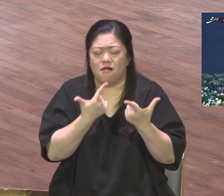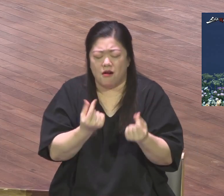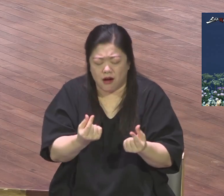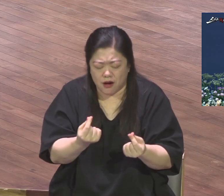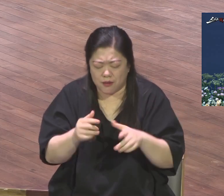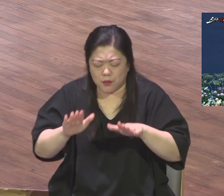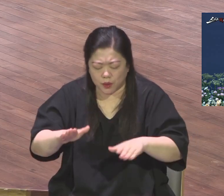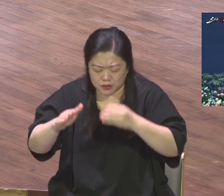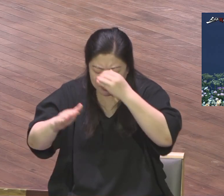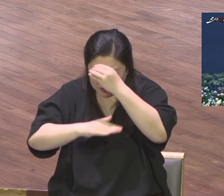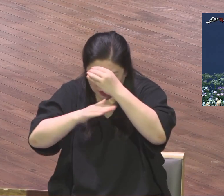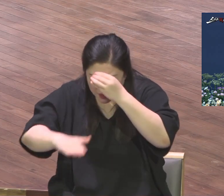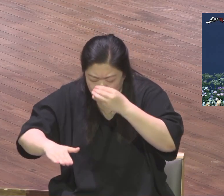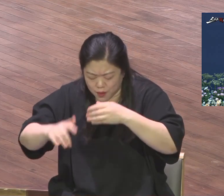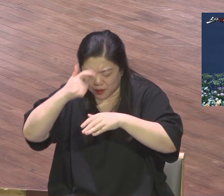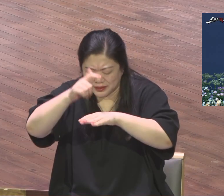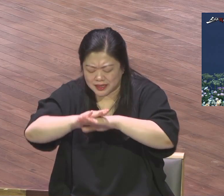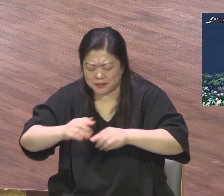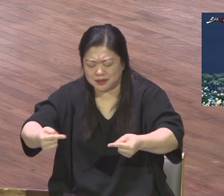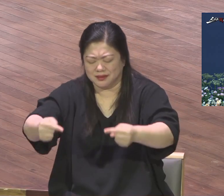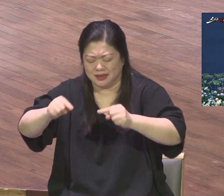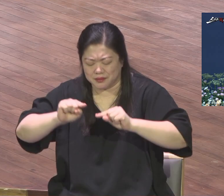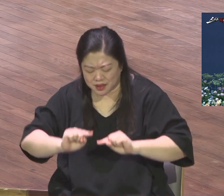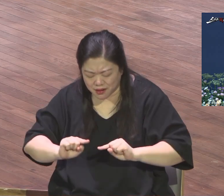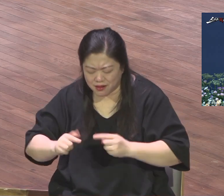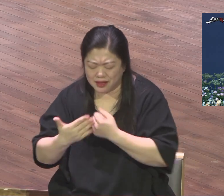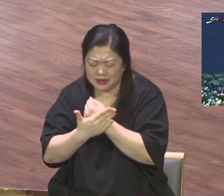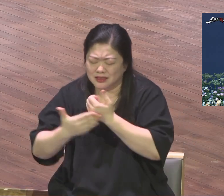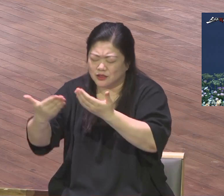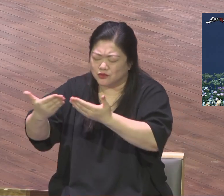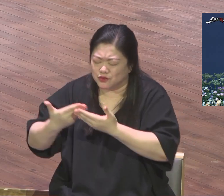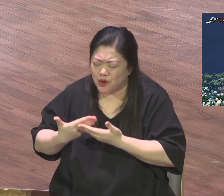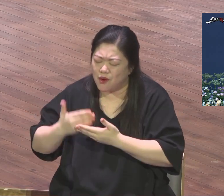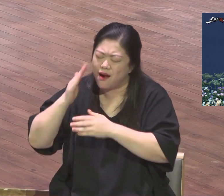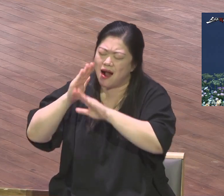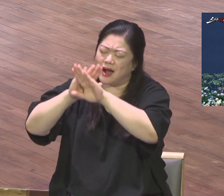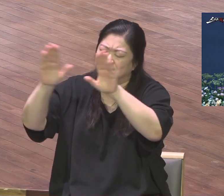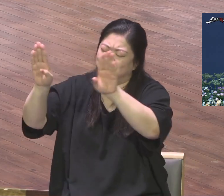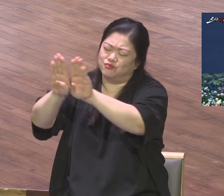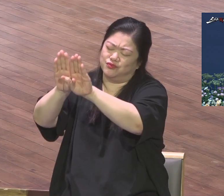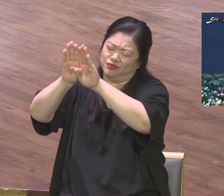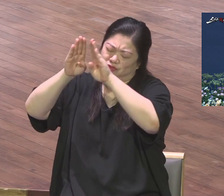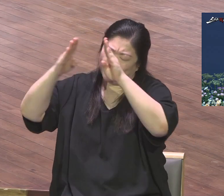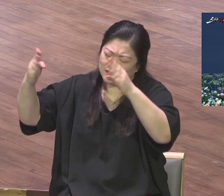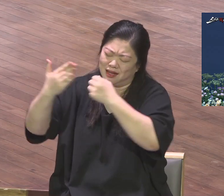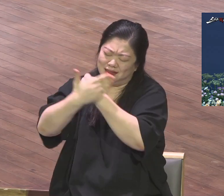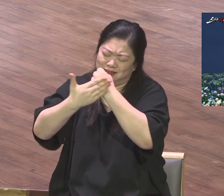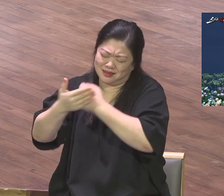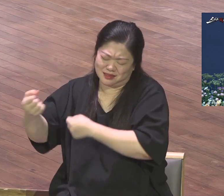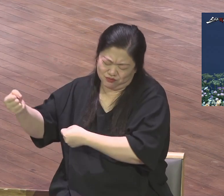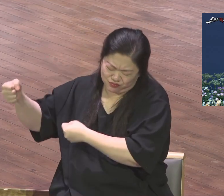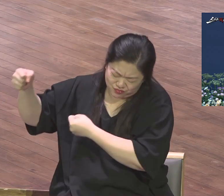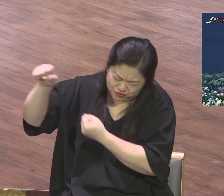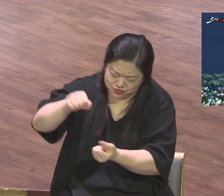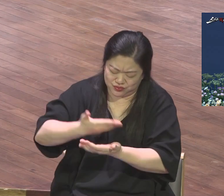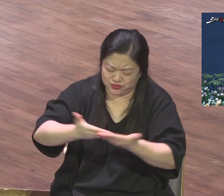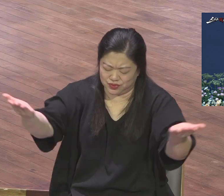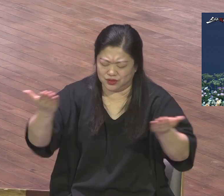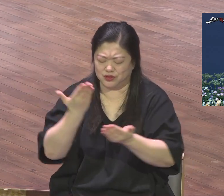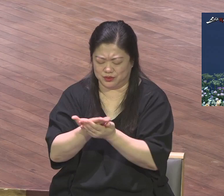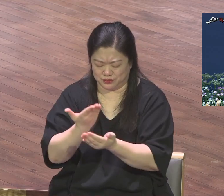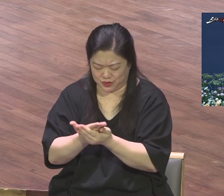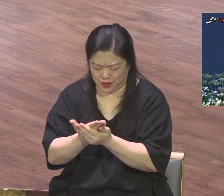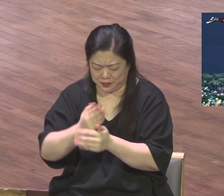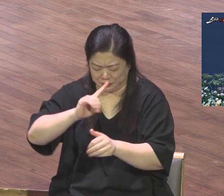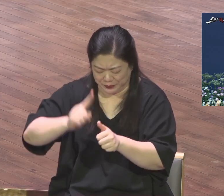모든 성도들에게 하늘문을 크게 여시고 신령한 은혜를 주옵소서. 치유의